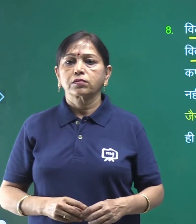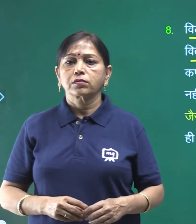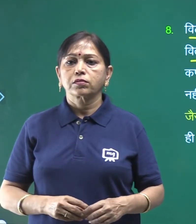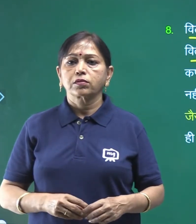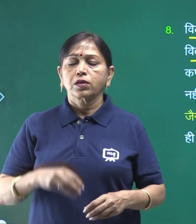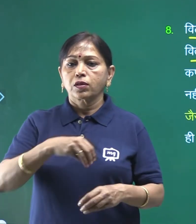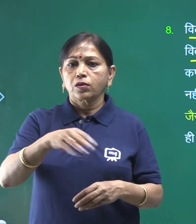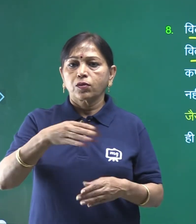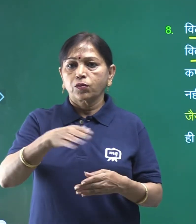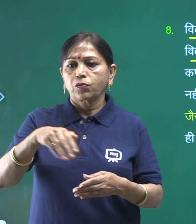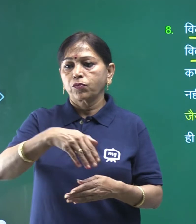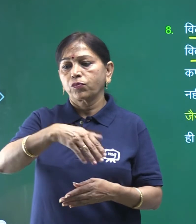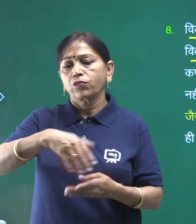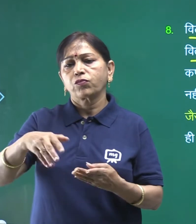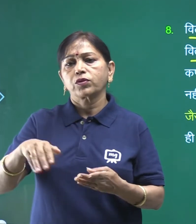वितरित रहते हैं,